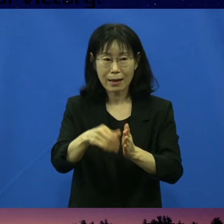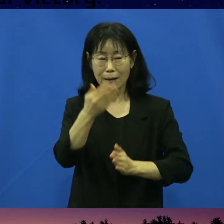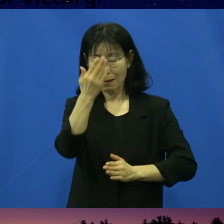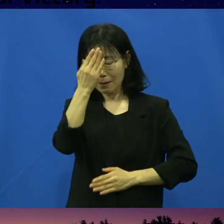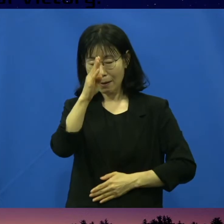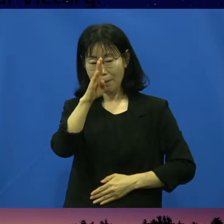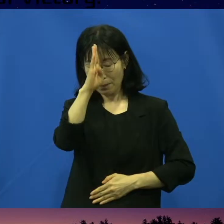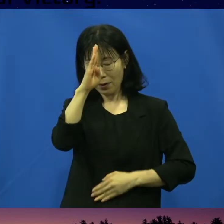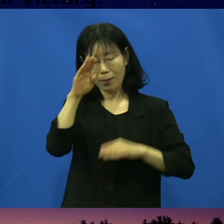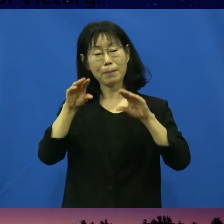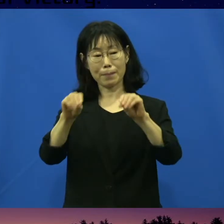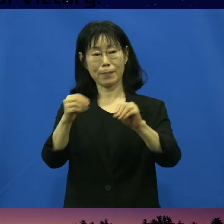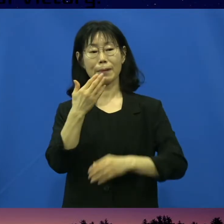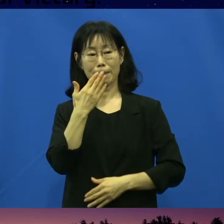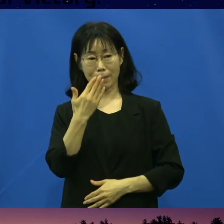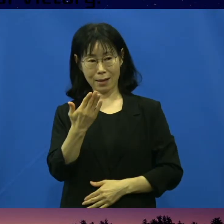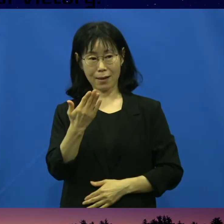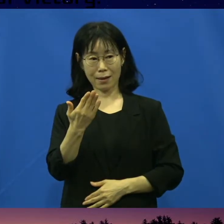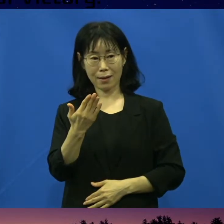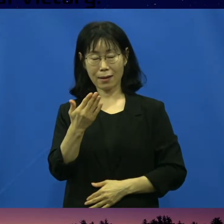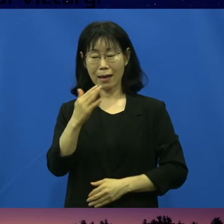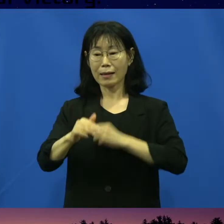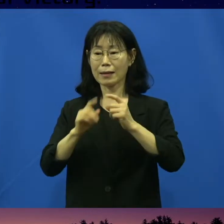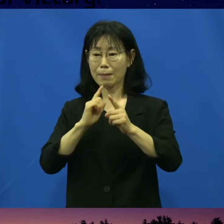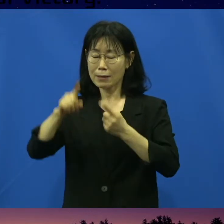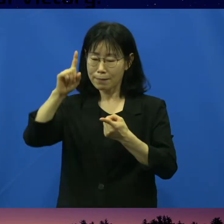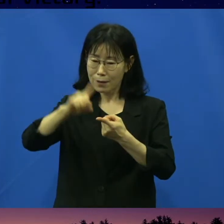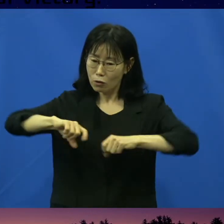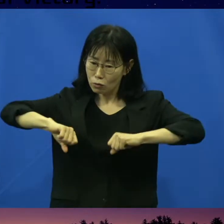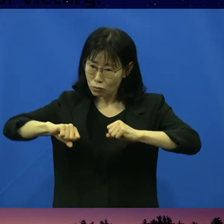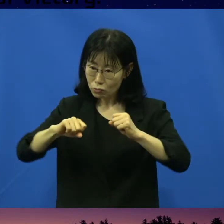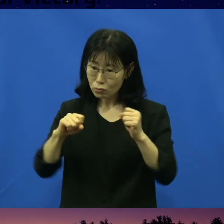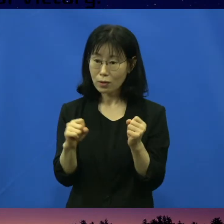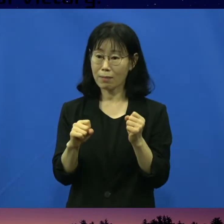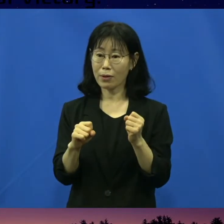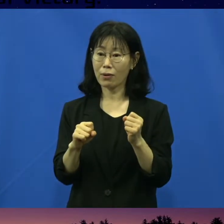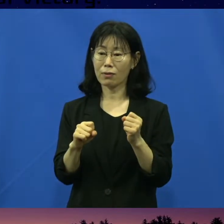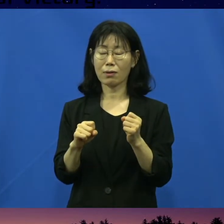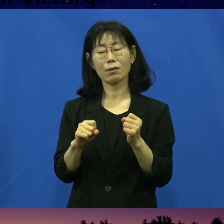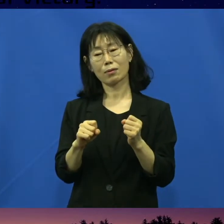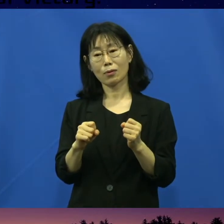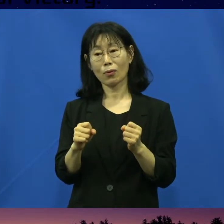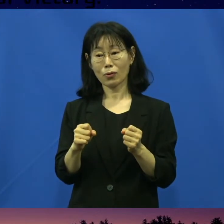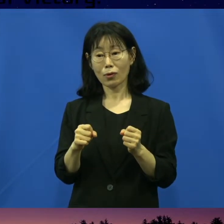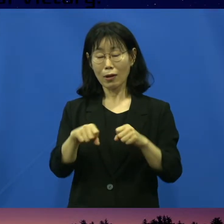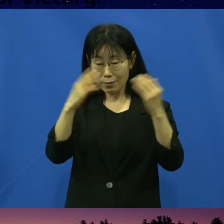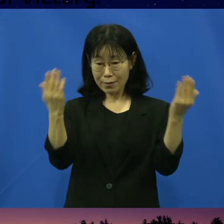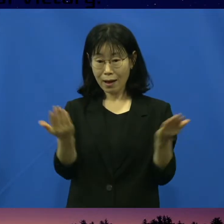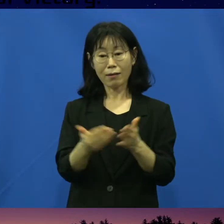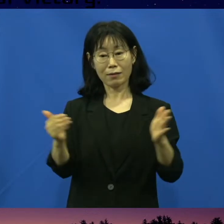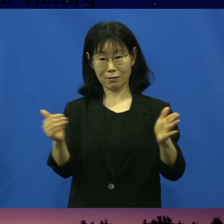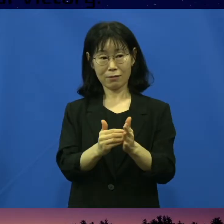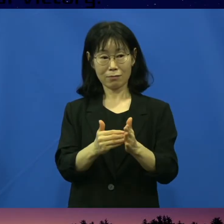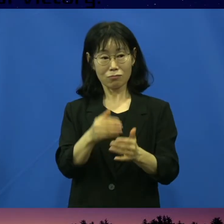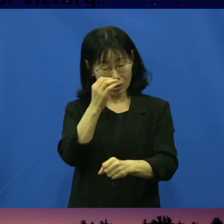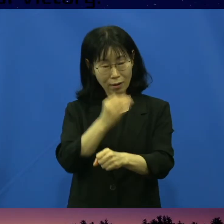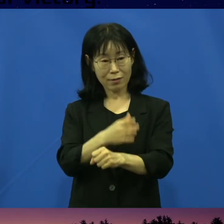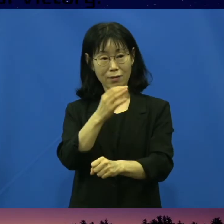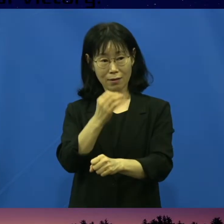순종은 말씀대로 해야 돼. 말씀대로 순종하면 복잡할 게 없어요. 여러분, 인생을 심플하게 사는